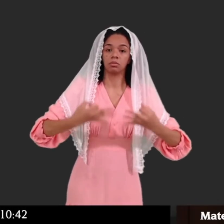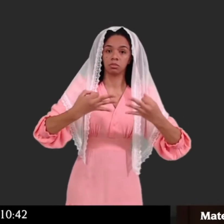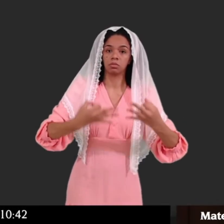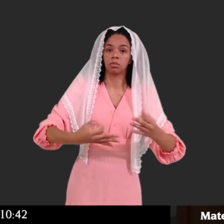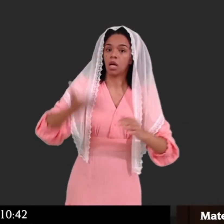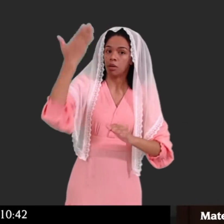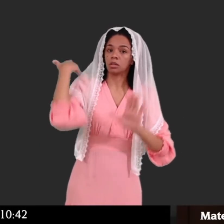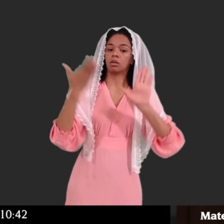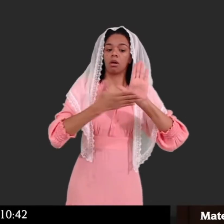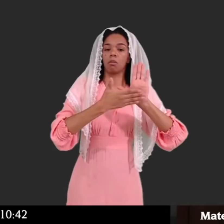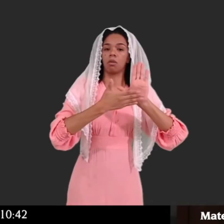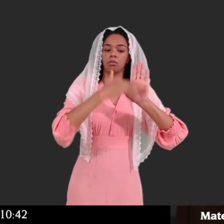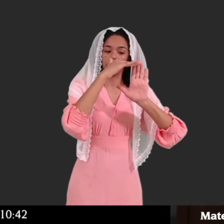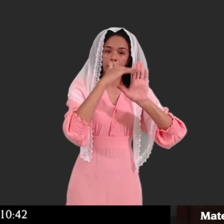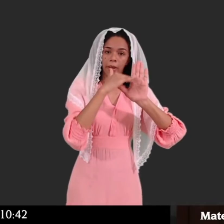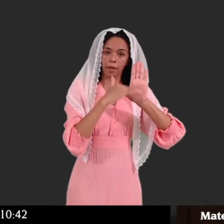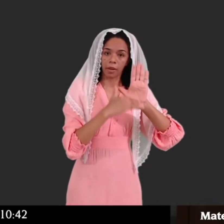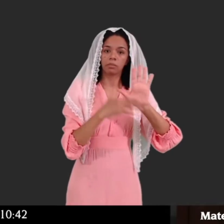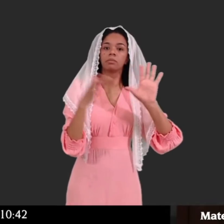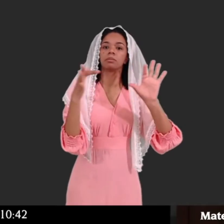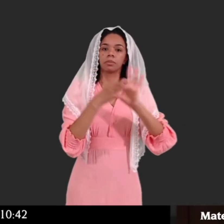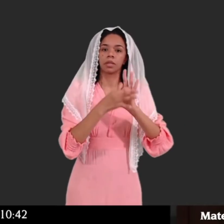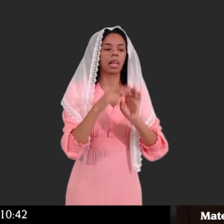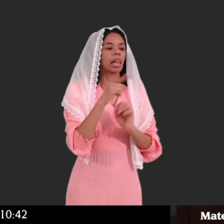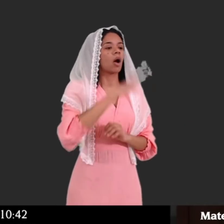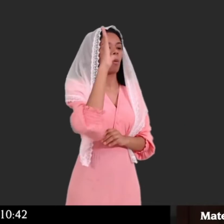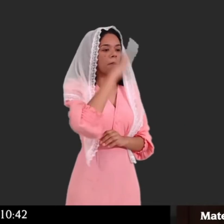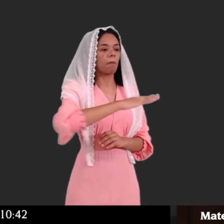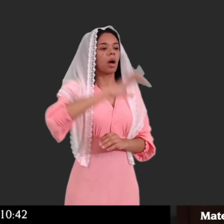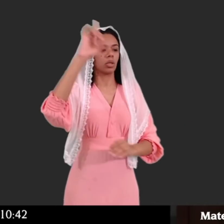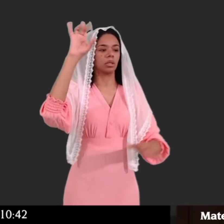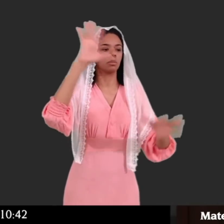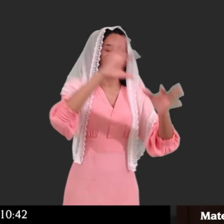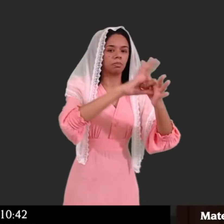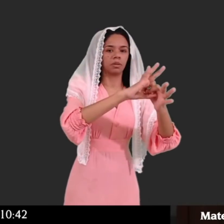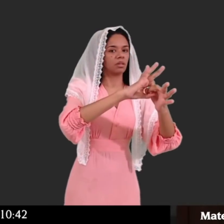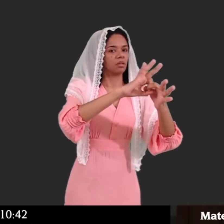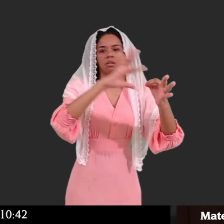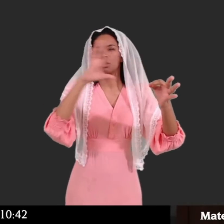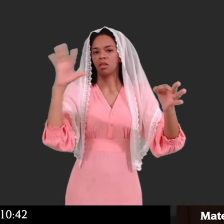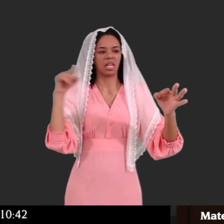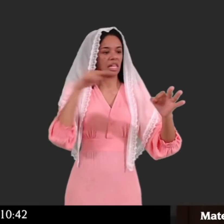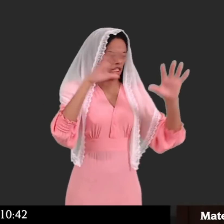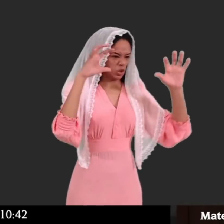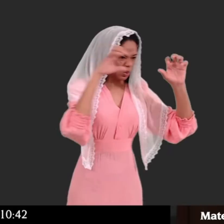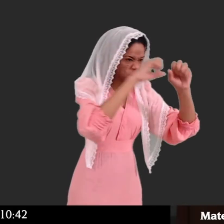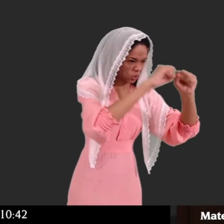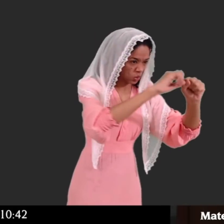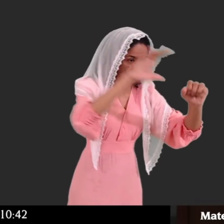foi proposto. Deus não pode se comprometer com a iniquidade. Deus não se compromete com trevas.